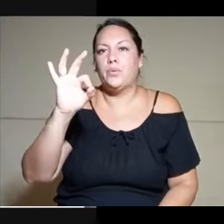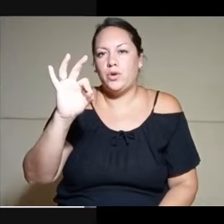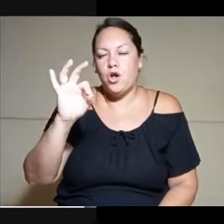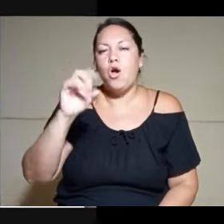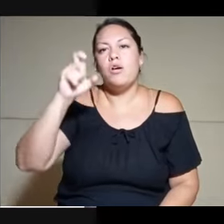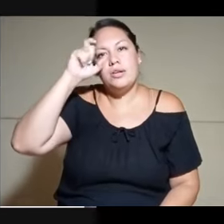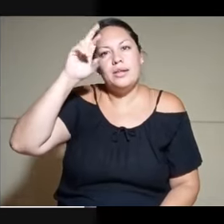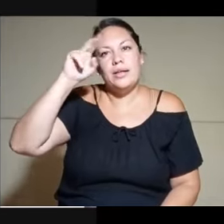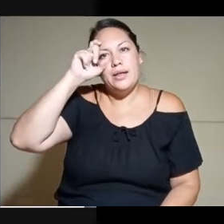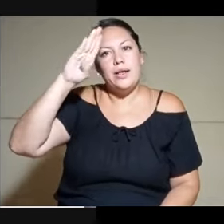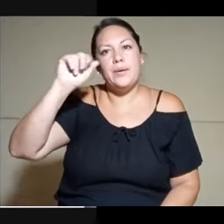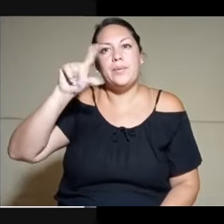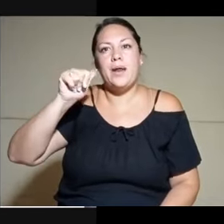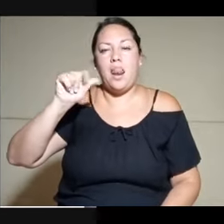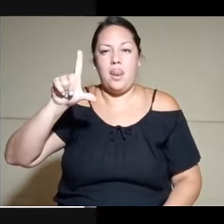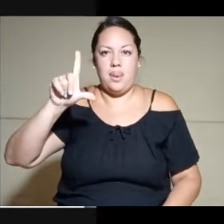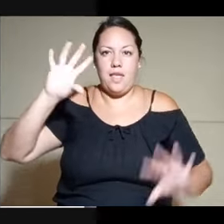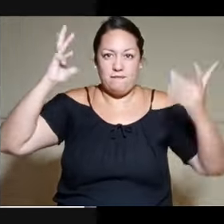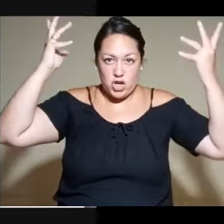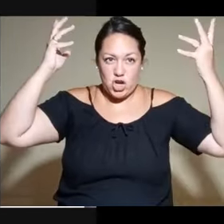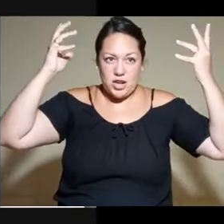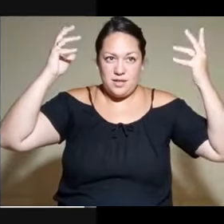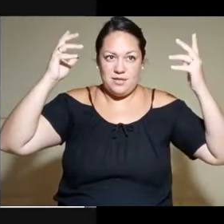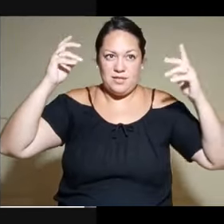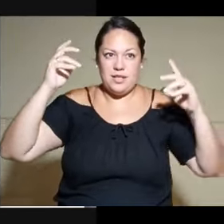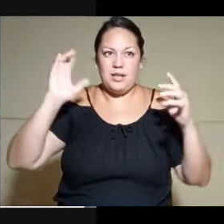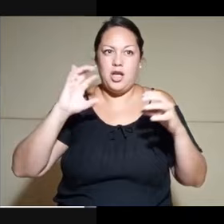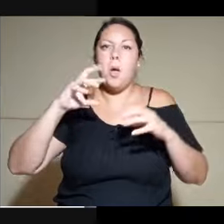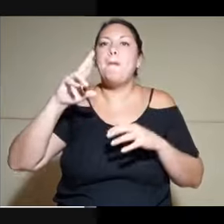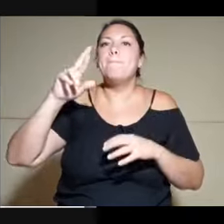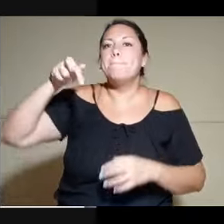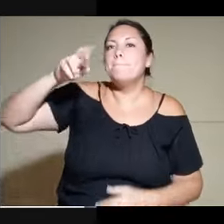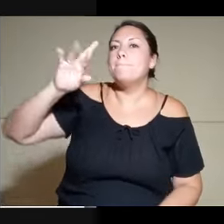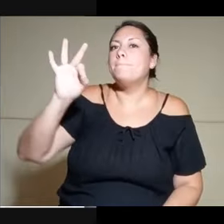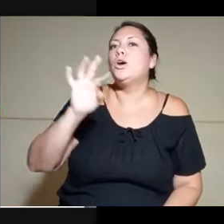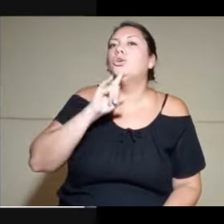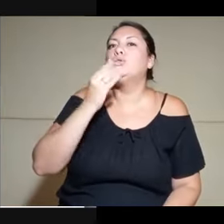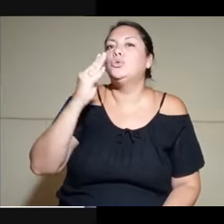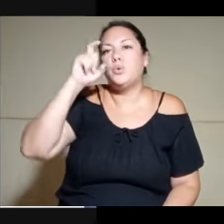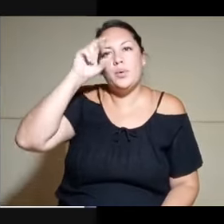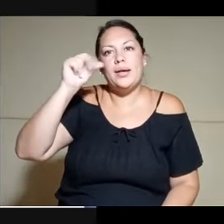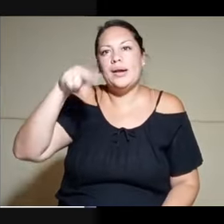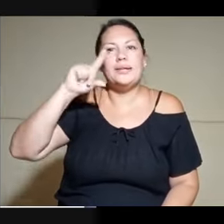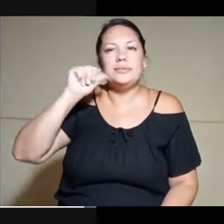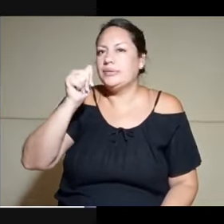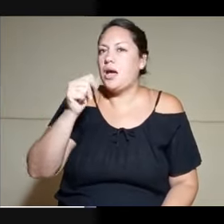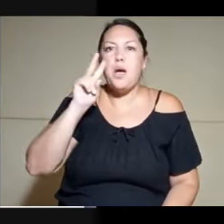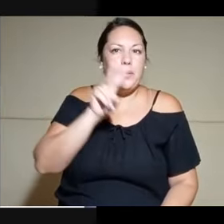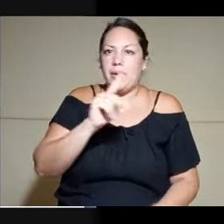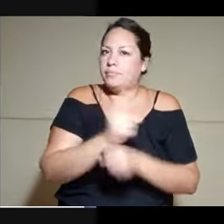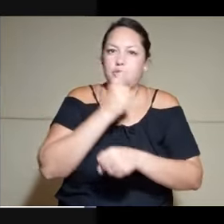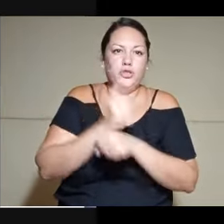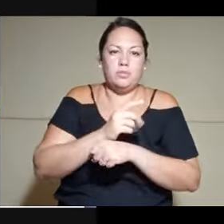tallo perdón, de los pedúnculos cerebrales o el mesencéfalo, esto lila, y acá vemos algo del bulbo. Pero la protuberancia no